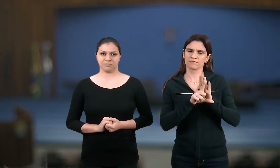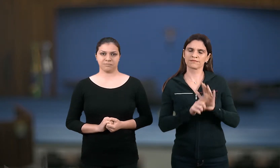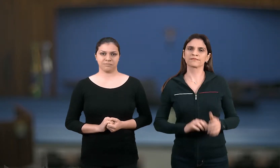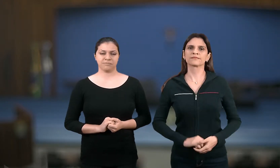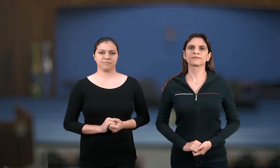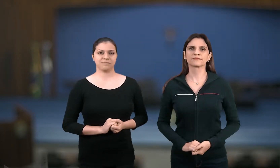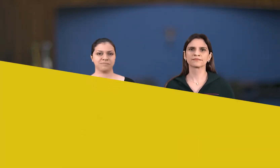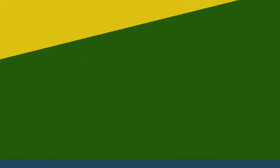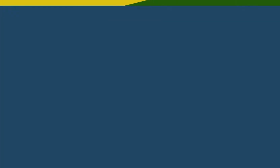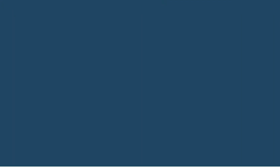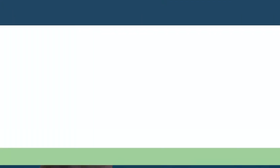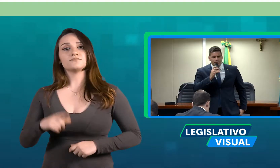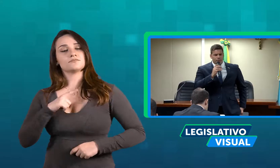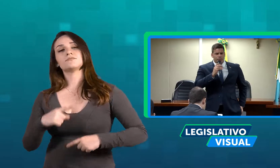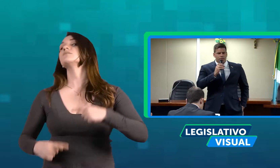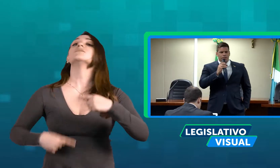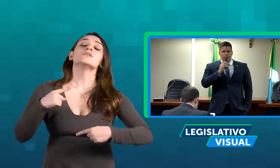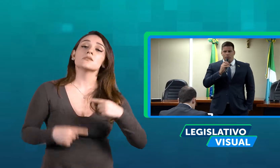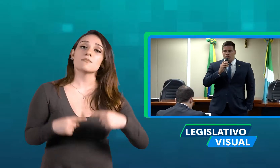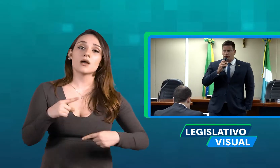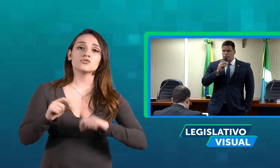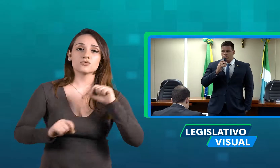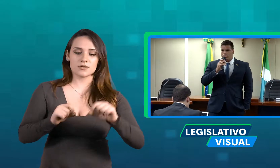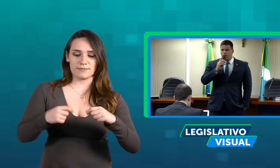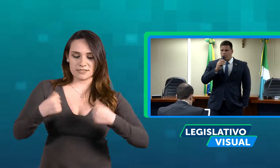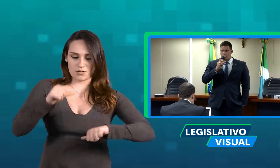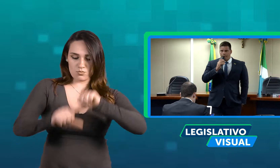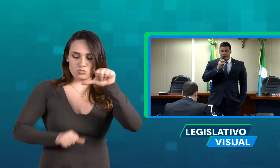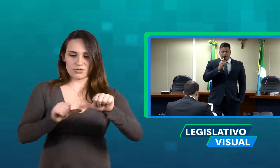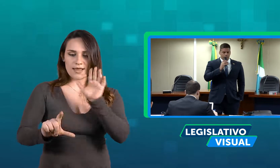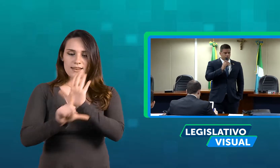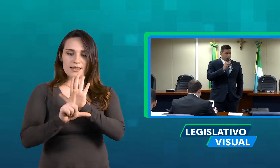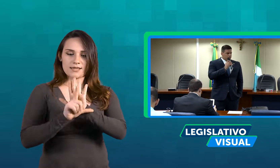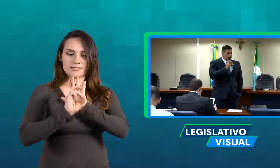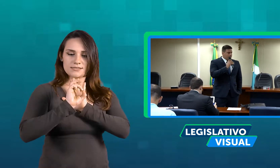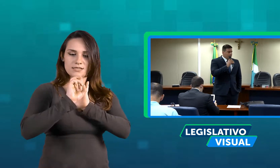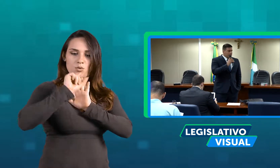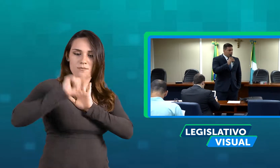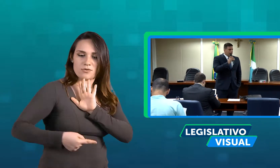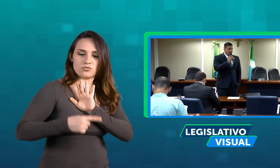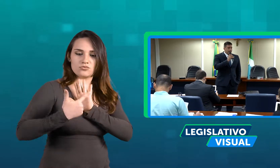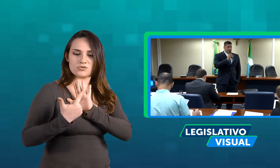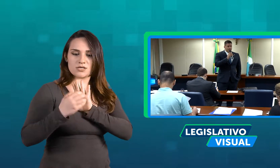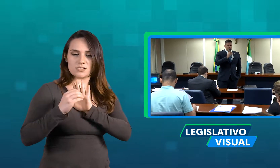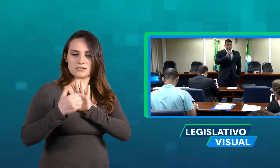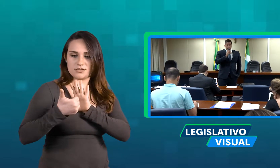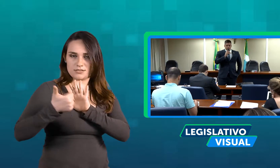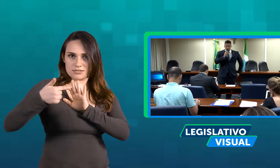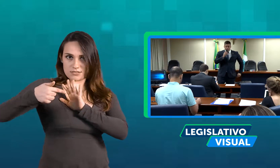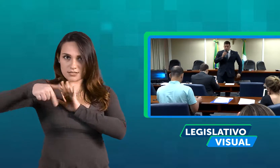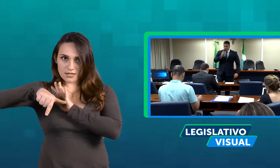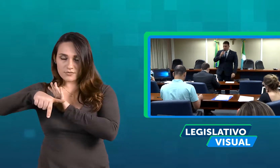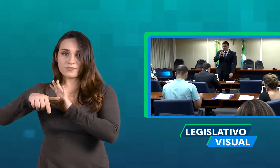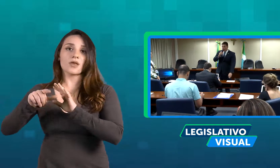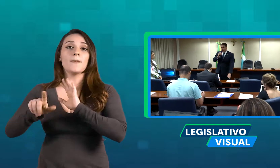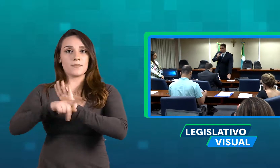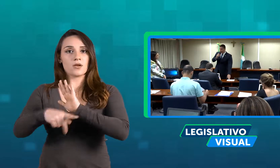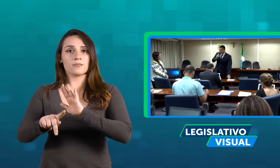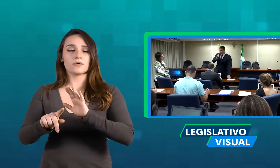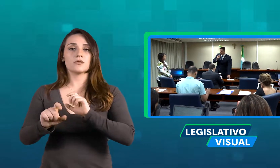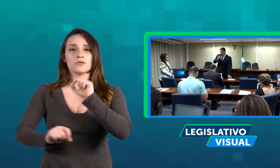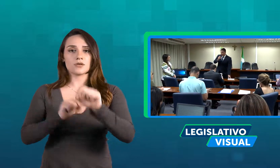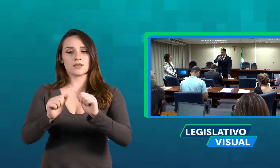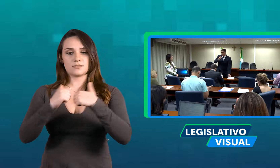alterações. Os debates em torno de mudanças na Lei 5.217, aprovada pela Casa